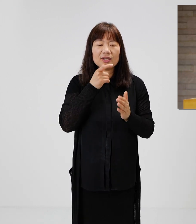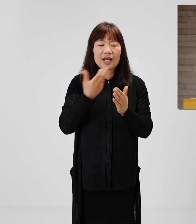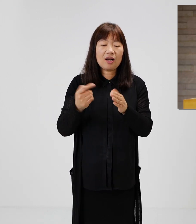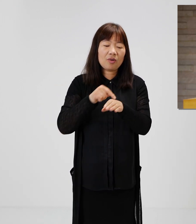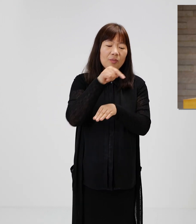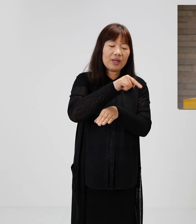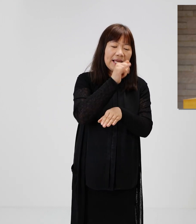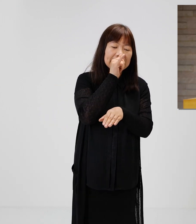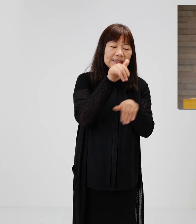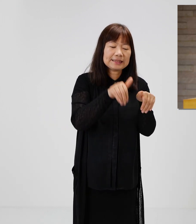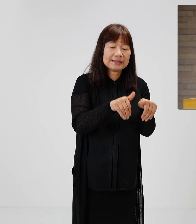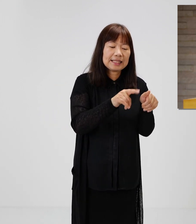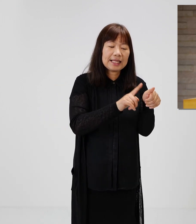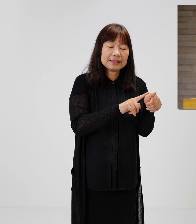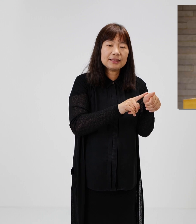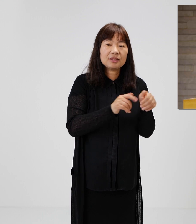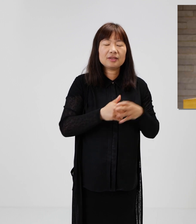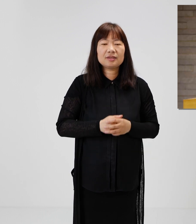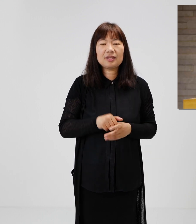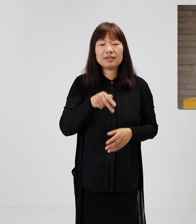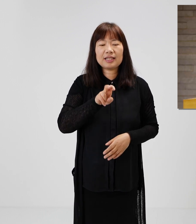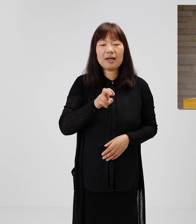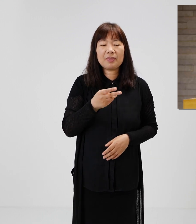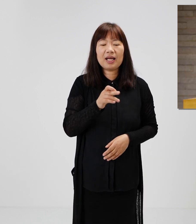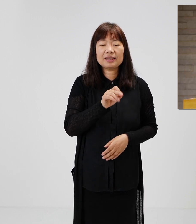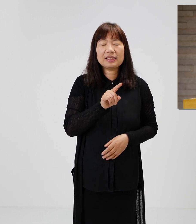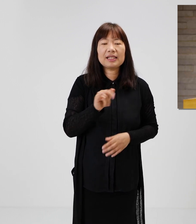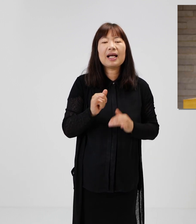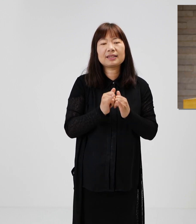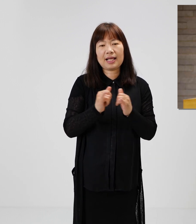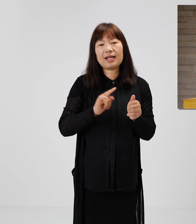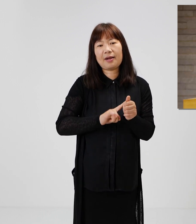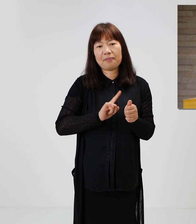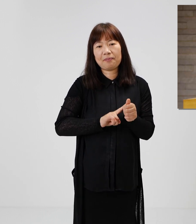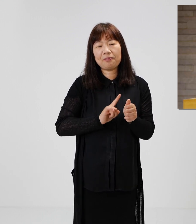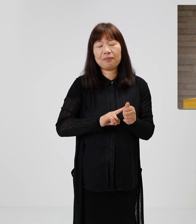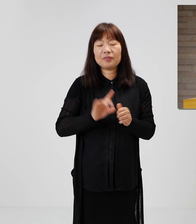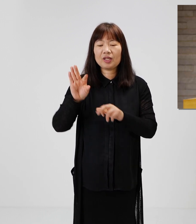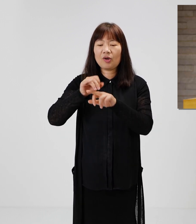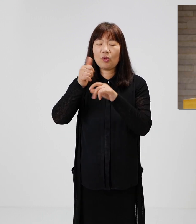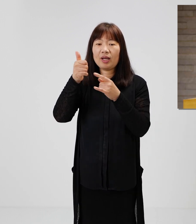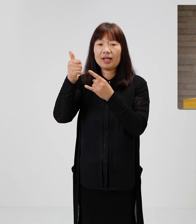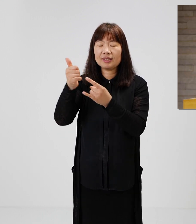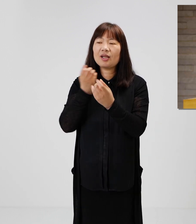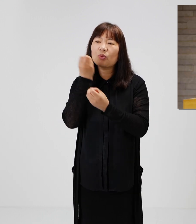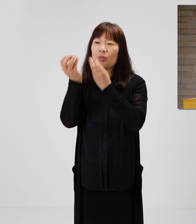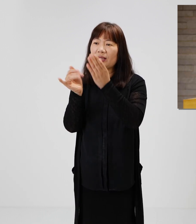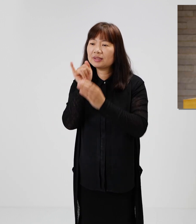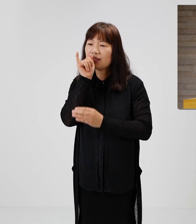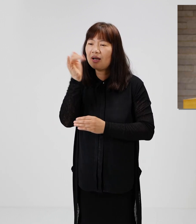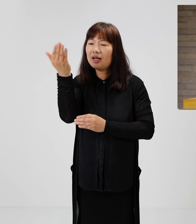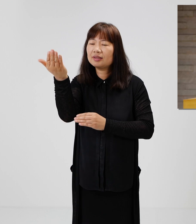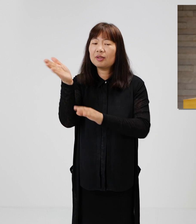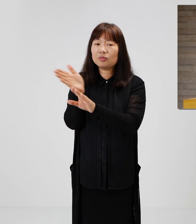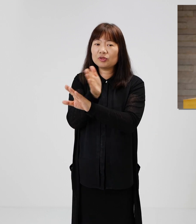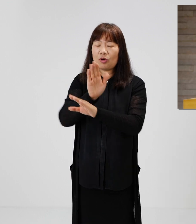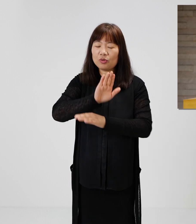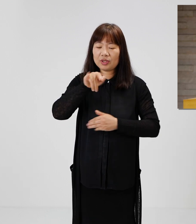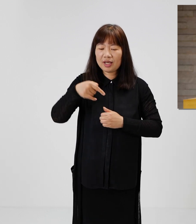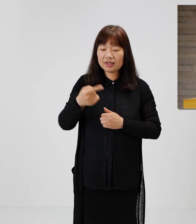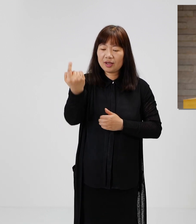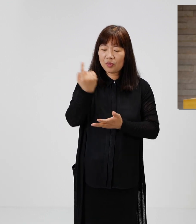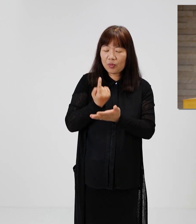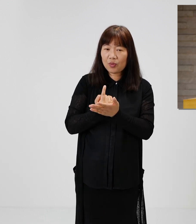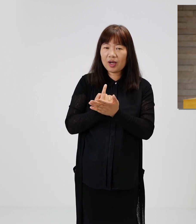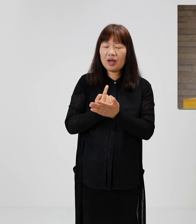있는 신하들은 자기들 사마리아 사람들을 얘기하는 거예요. 왕에게 아뢰입니다. 당신에게서 우리에게로